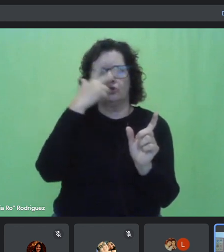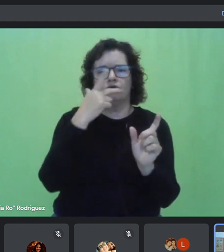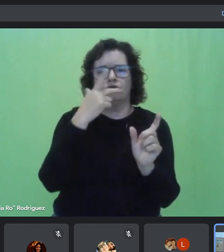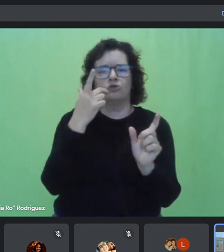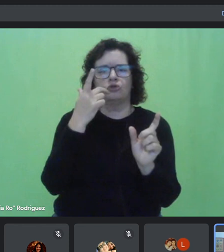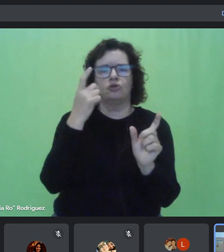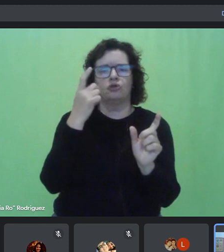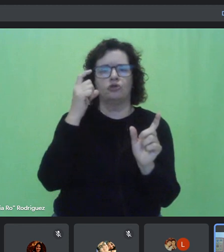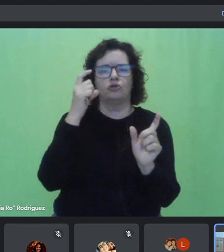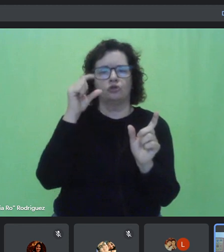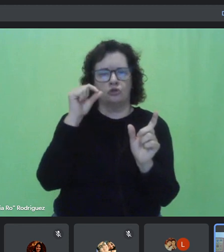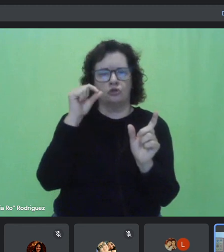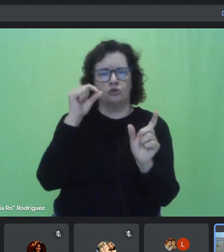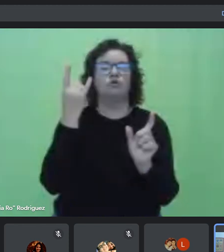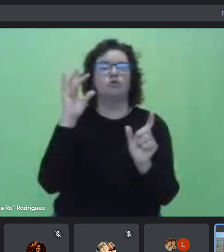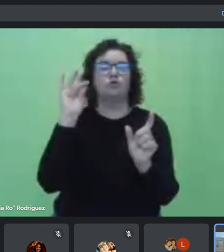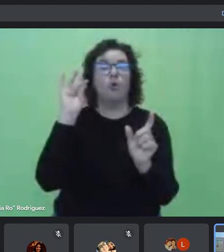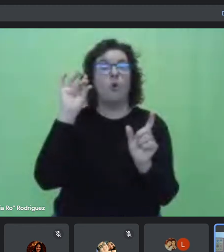otro verbo.